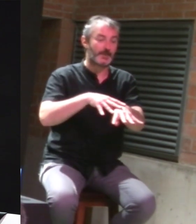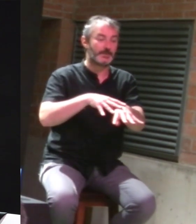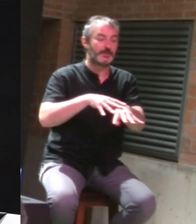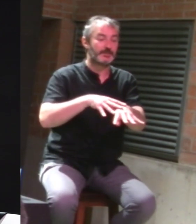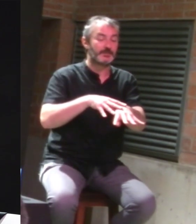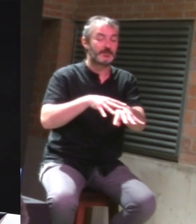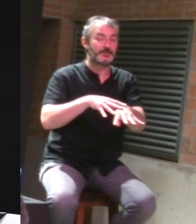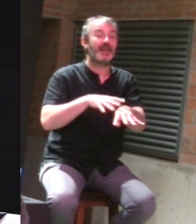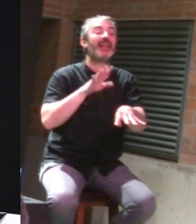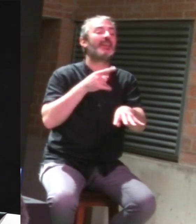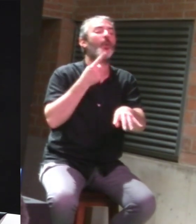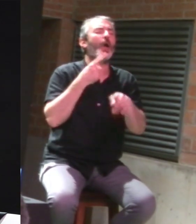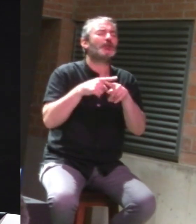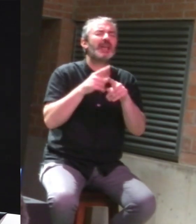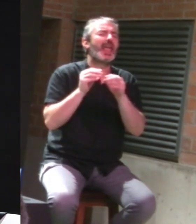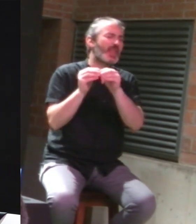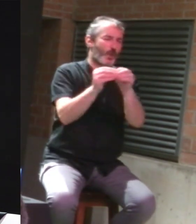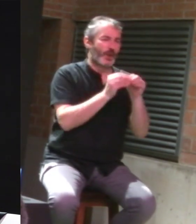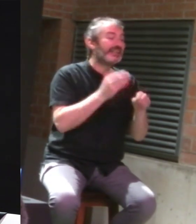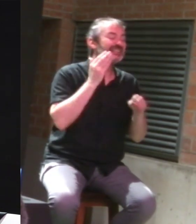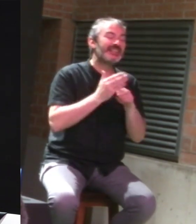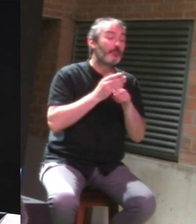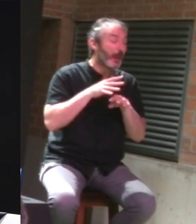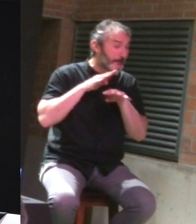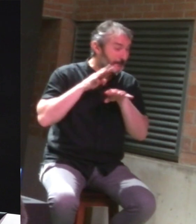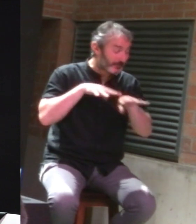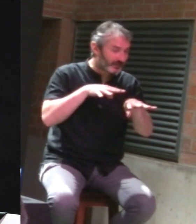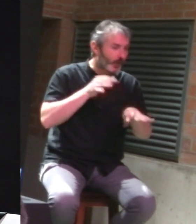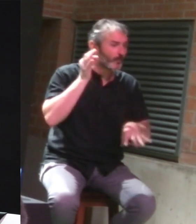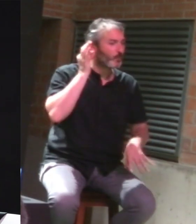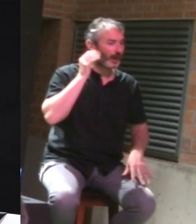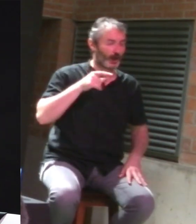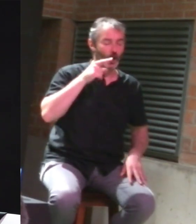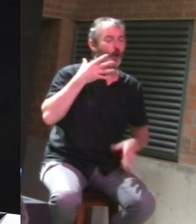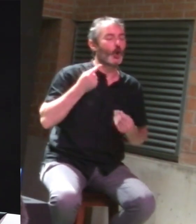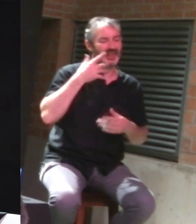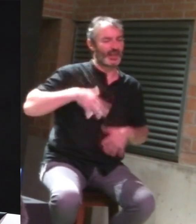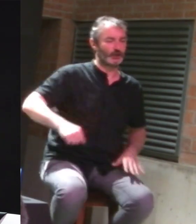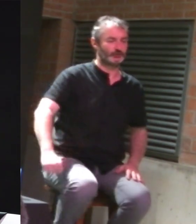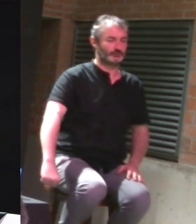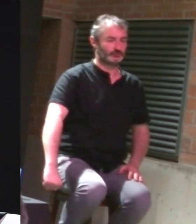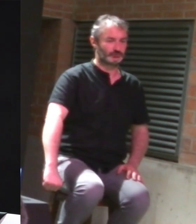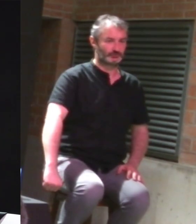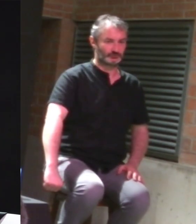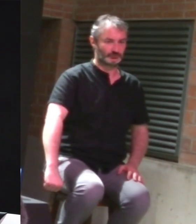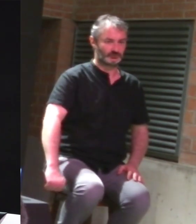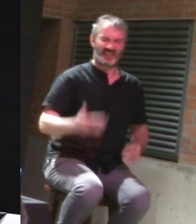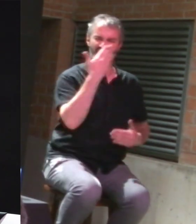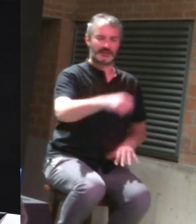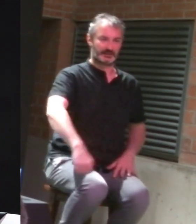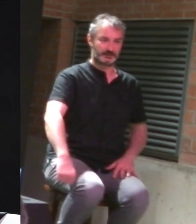les manifestacions de dones: portar els fills de la mà, posant-nos a la capçalera de la manifestació. Penseu